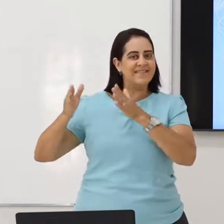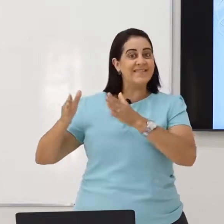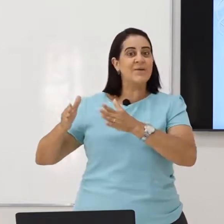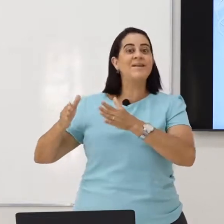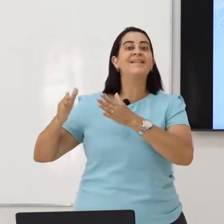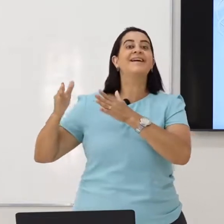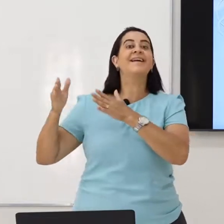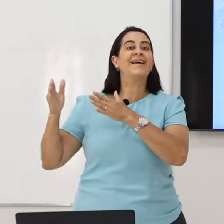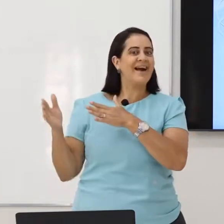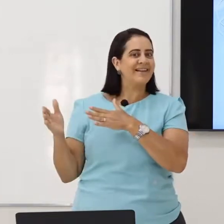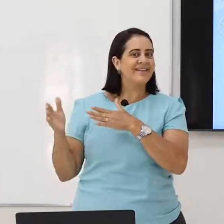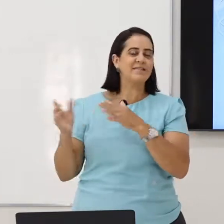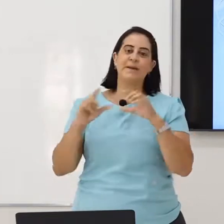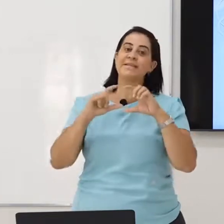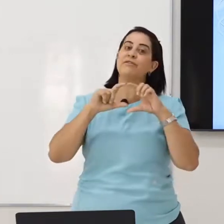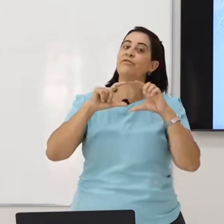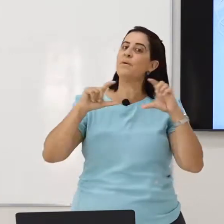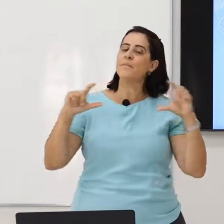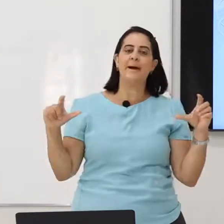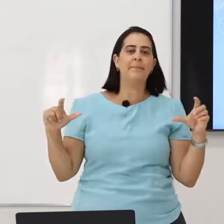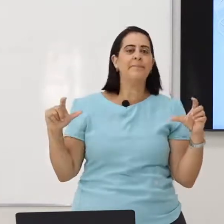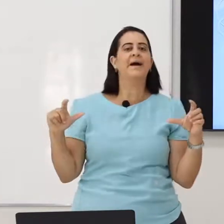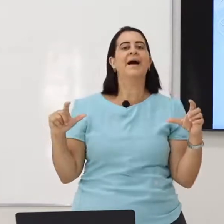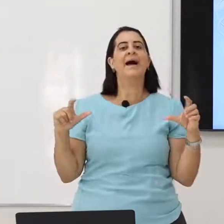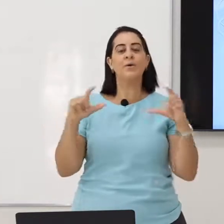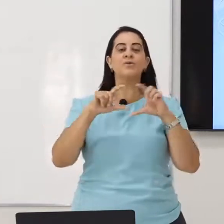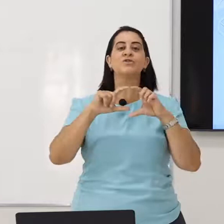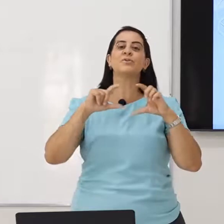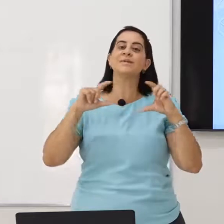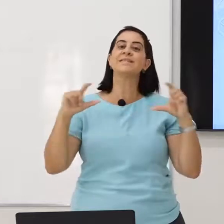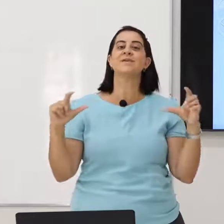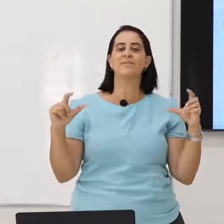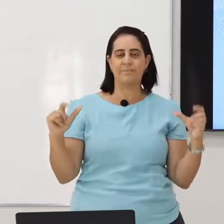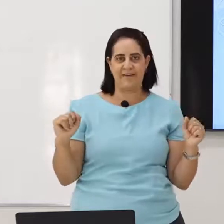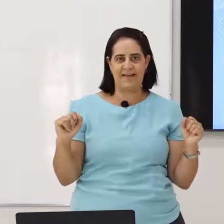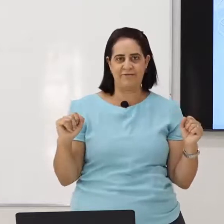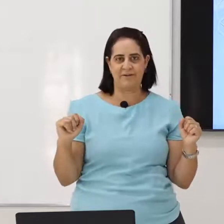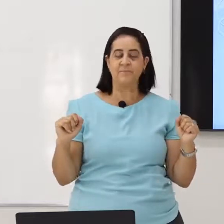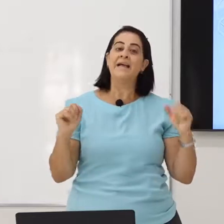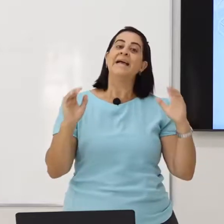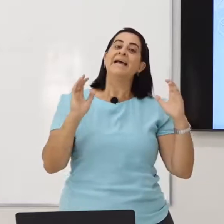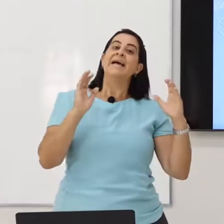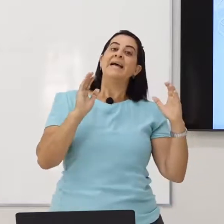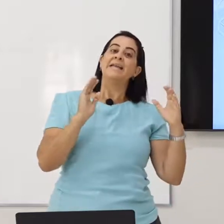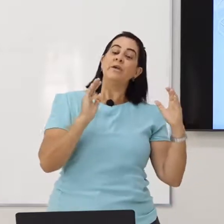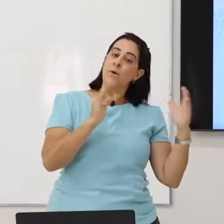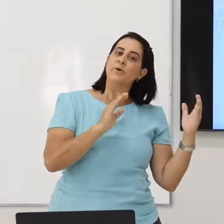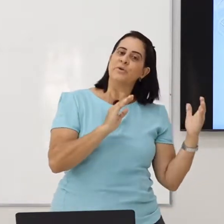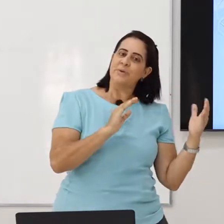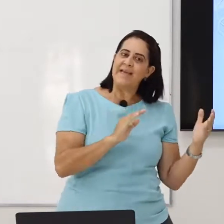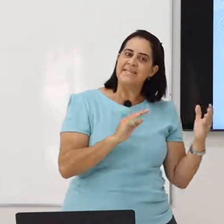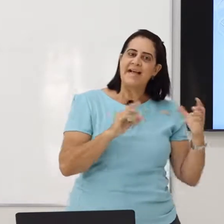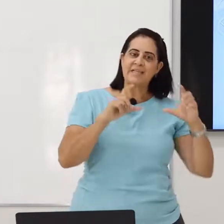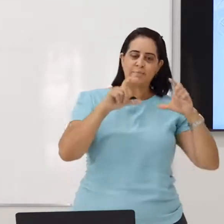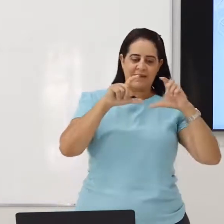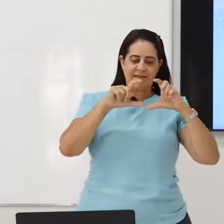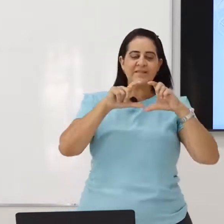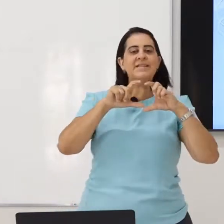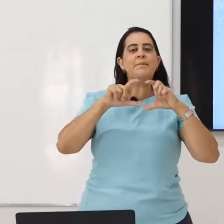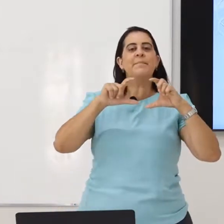são interligadas para se formar a constituição da palavra. No português, as palavras também